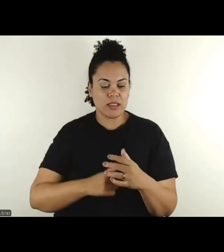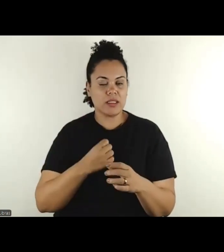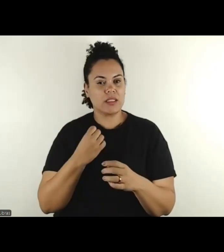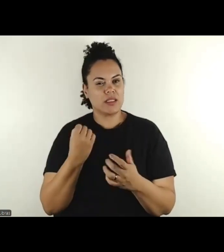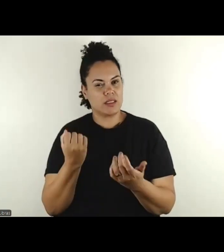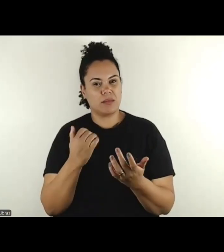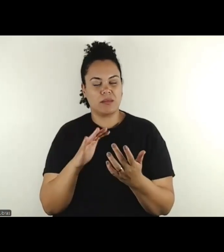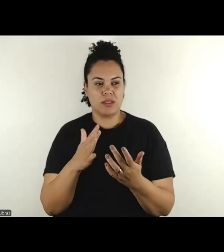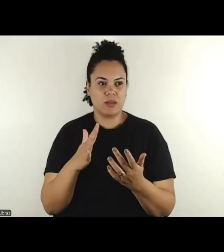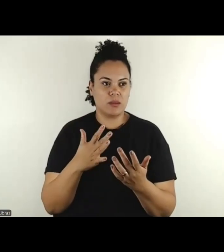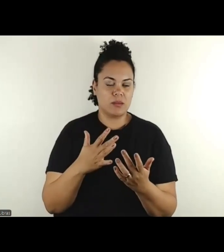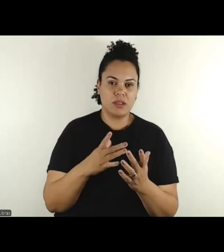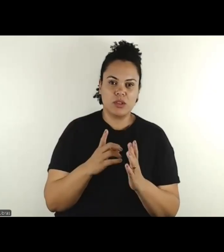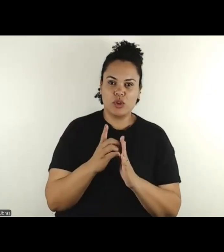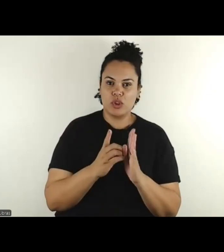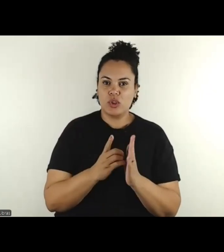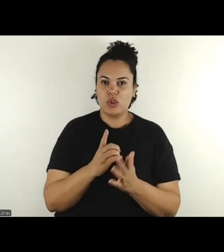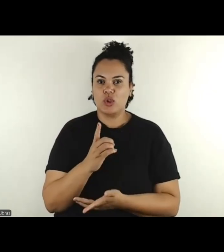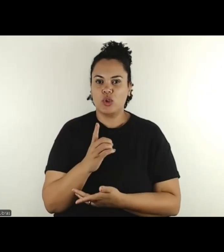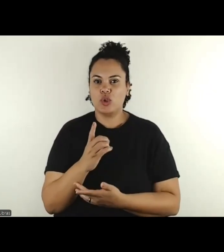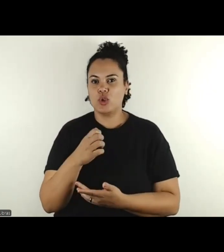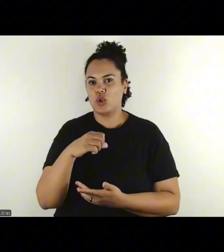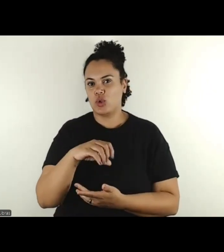pelo menos, né? No nosso país.